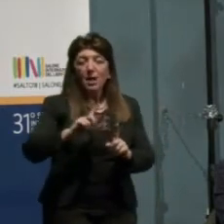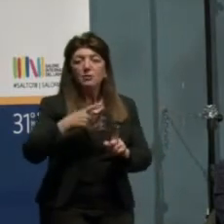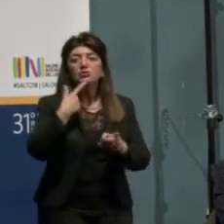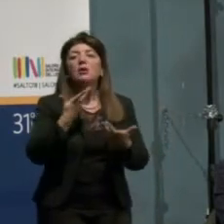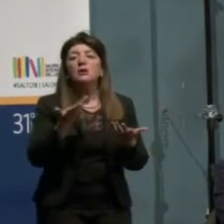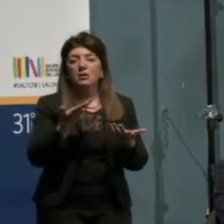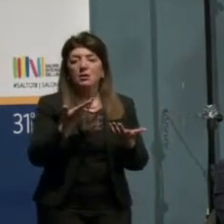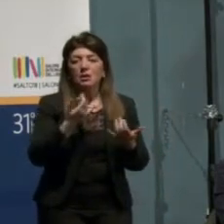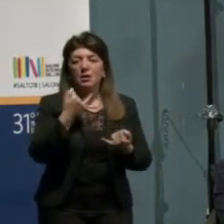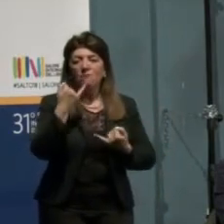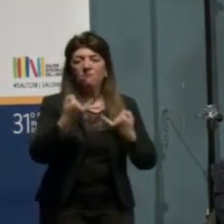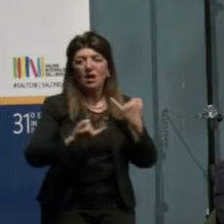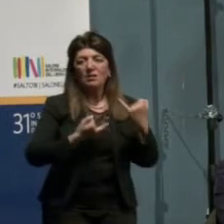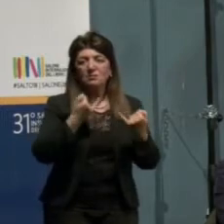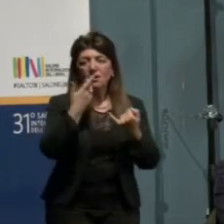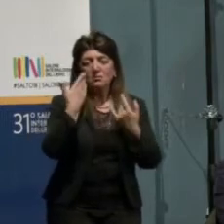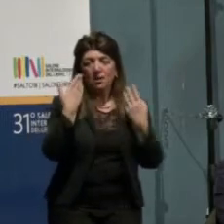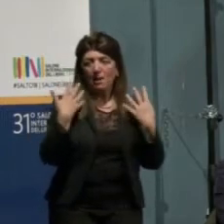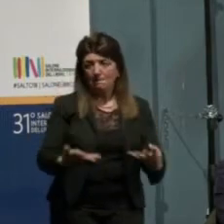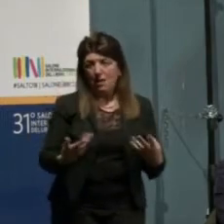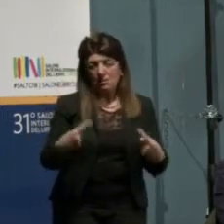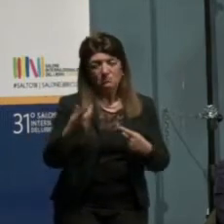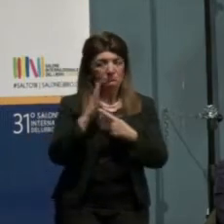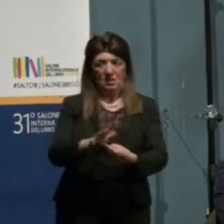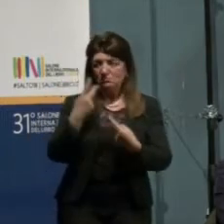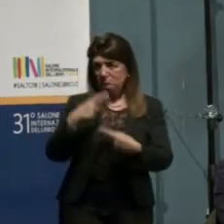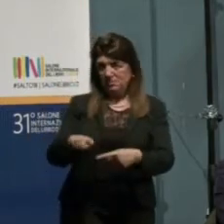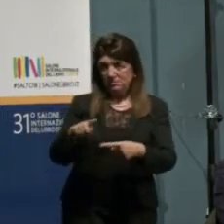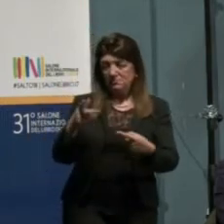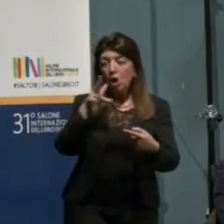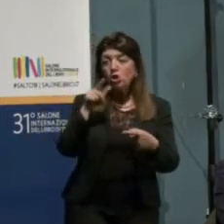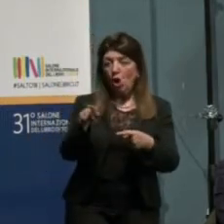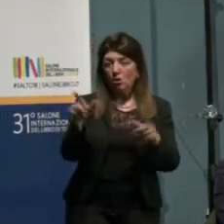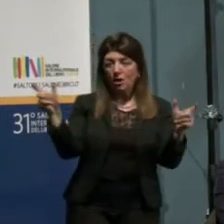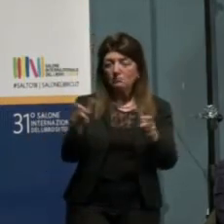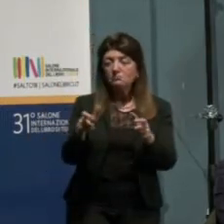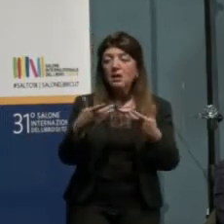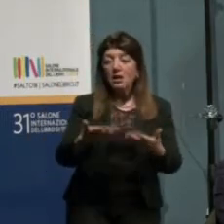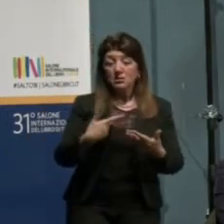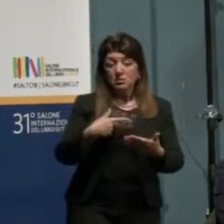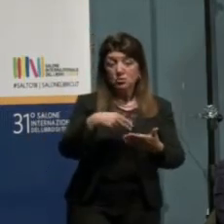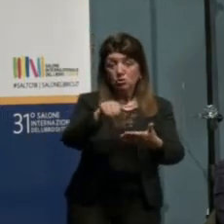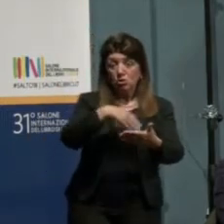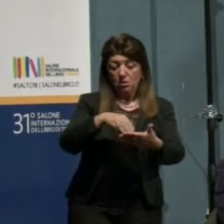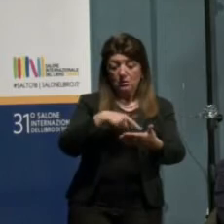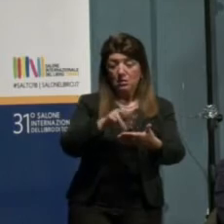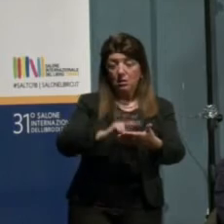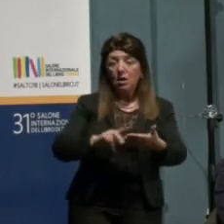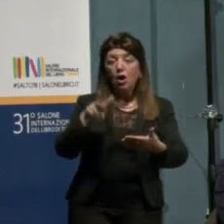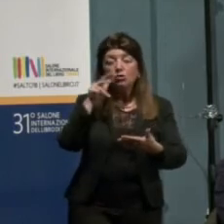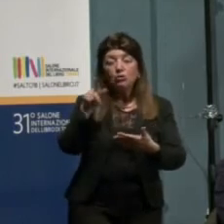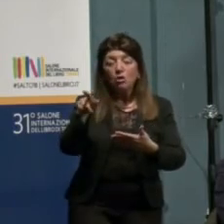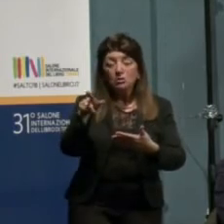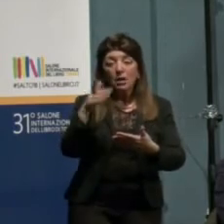si è manifestata subito questa donna rischia mi stanno scrivendo adesso rischia all ergastolo